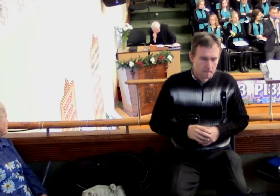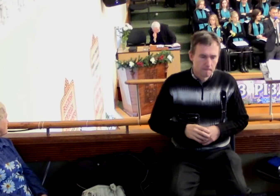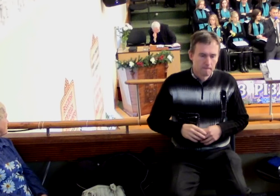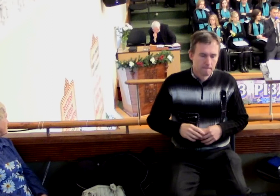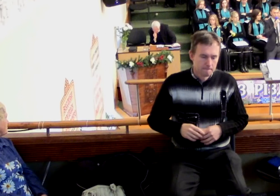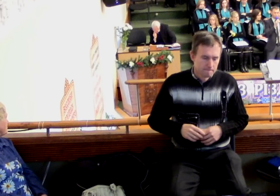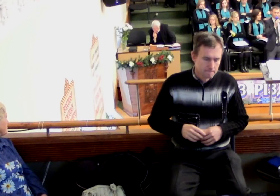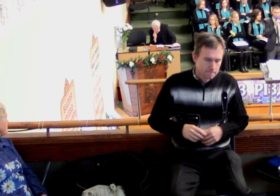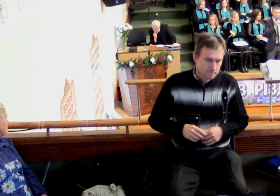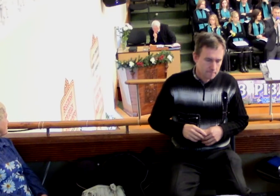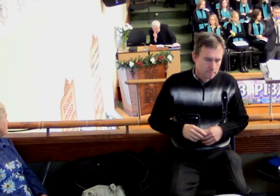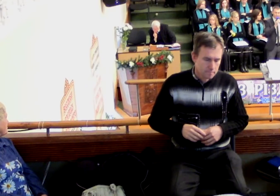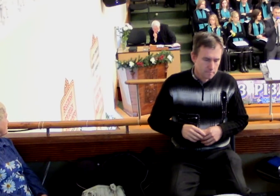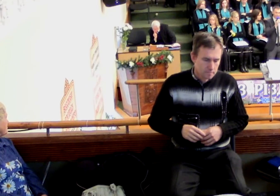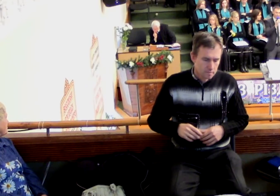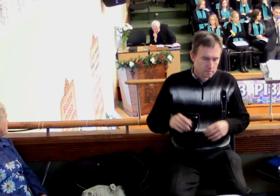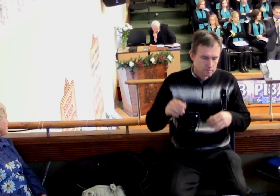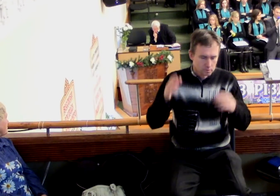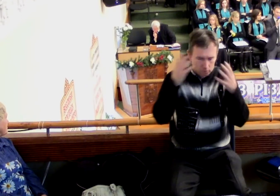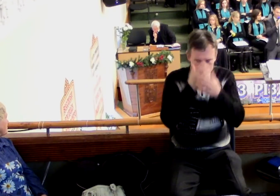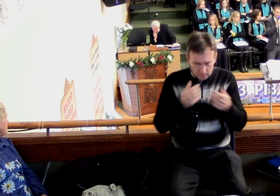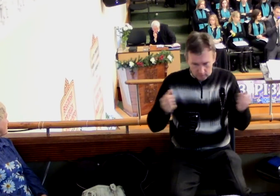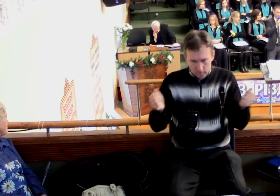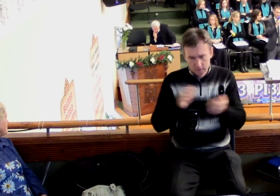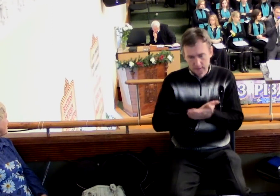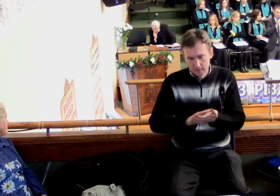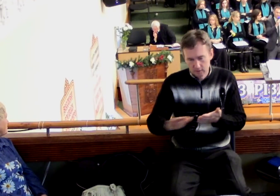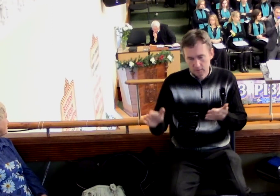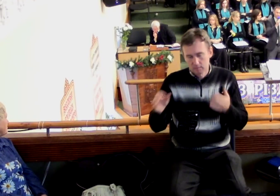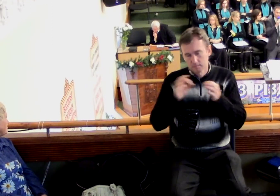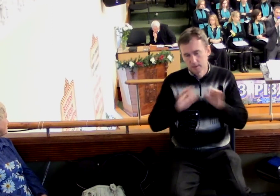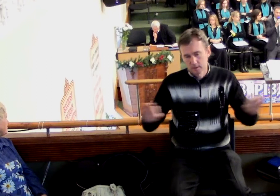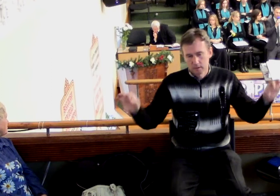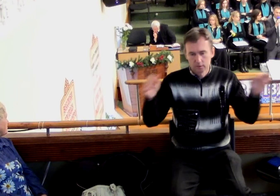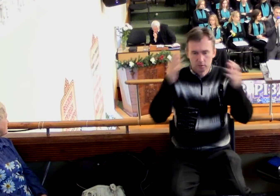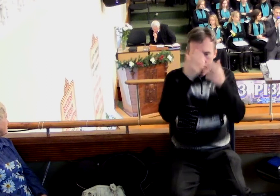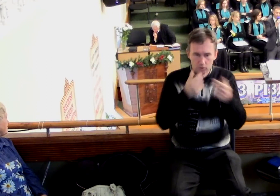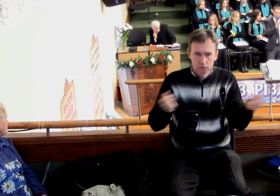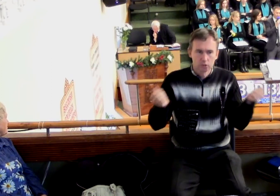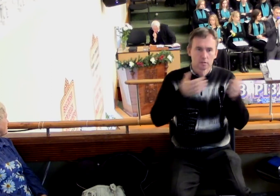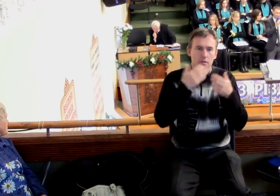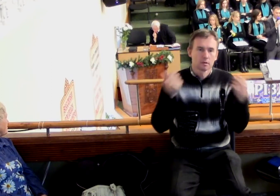Ах, ночь, святая ночь, и нет прекрасней той ночи.